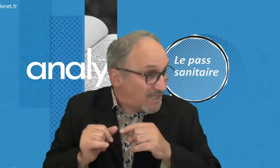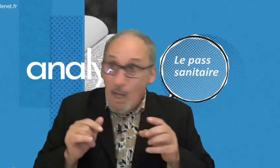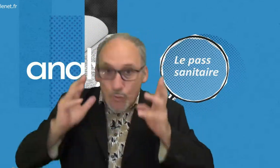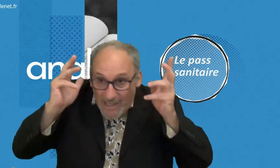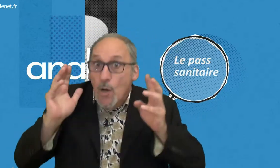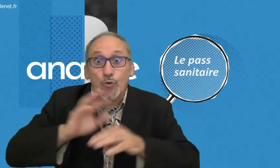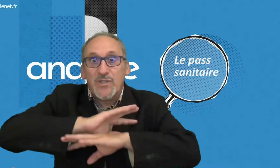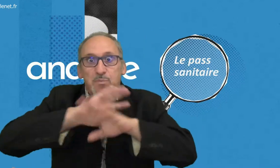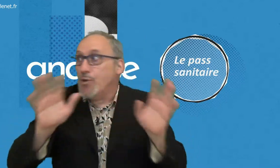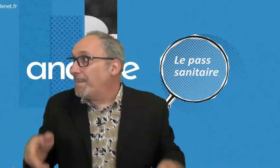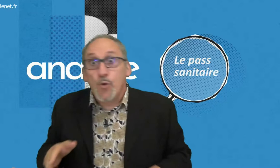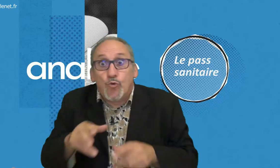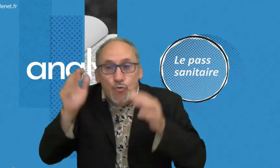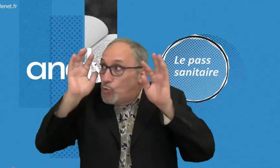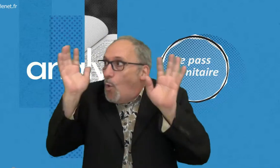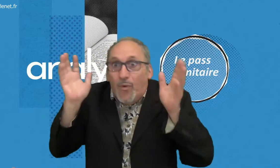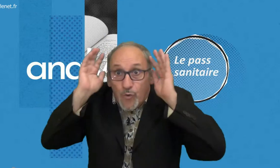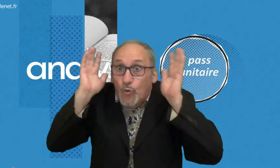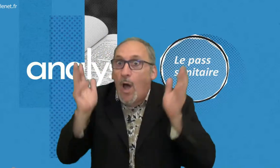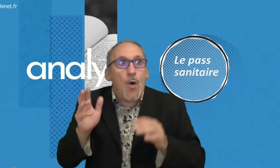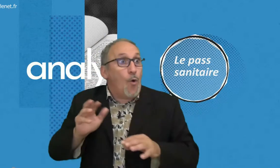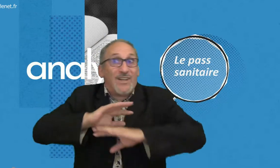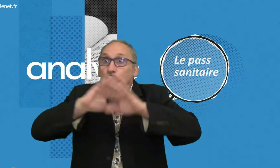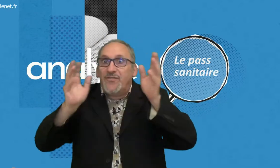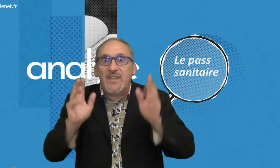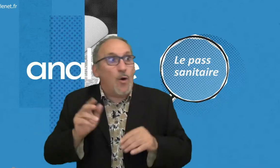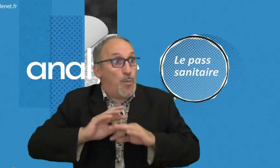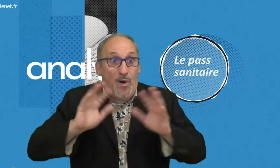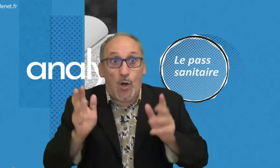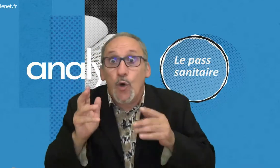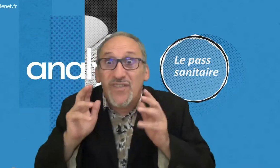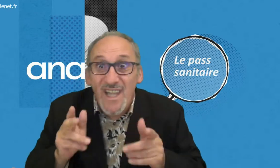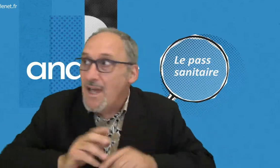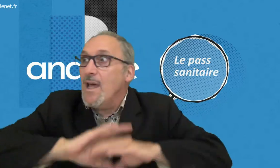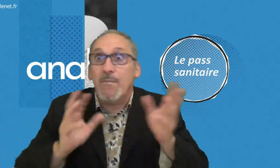avec tu sais plus. On va tous finir pas covidé,